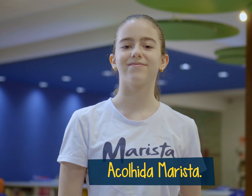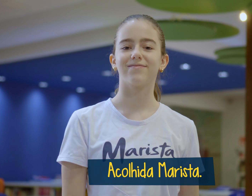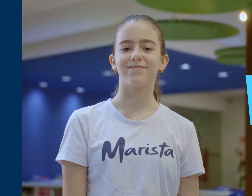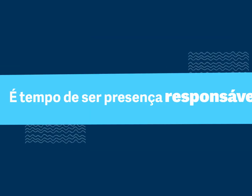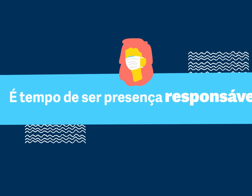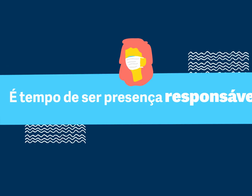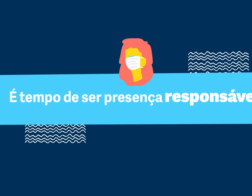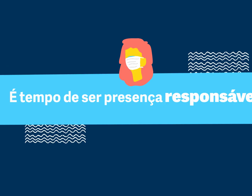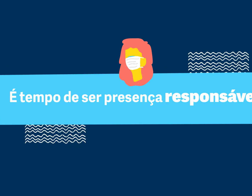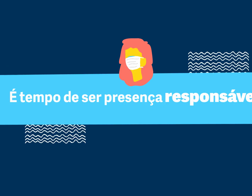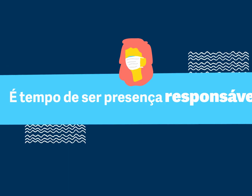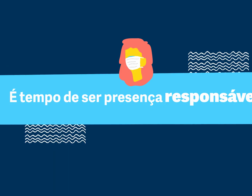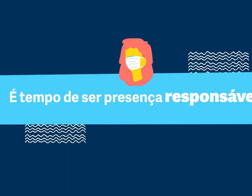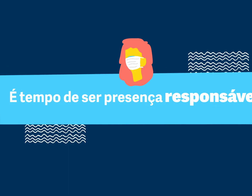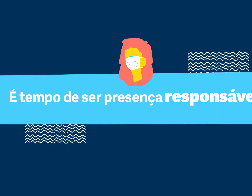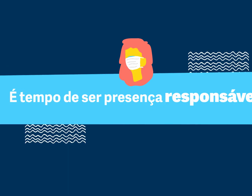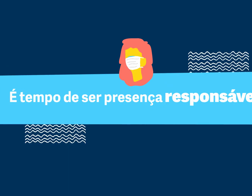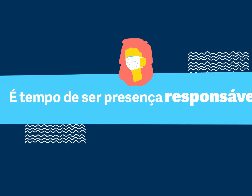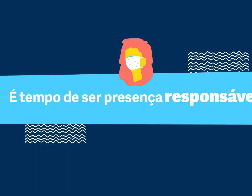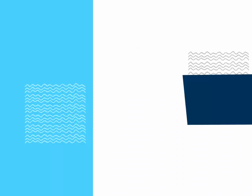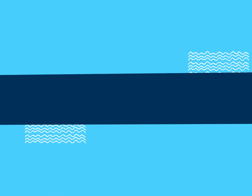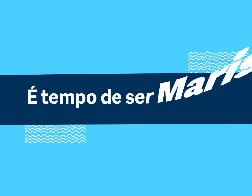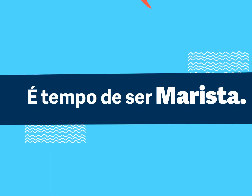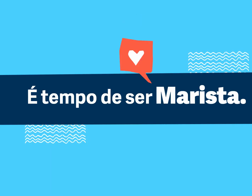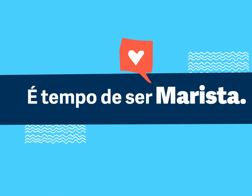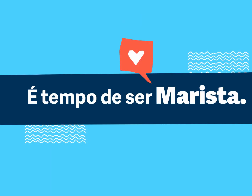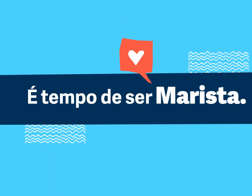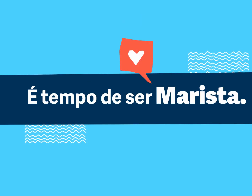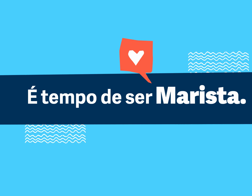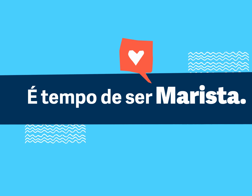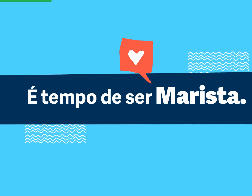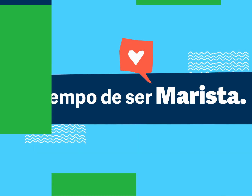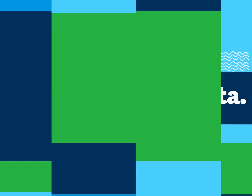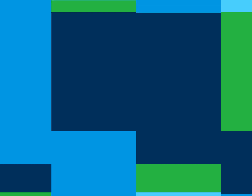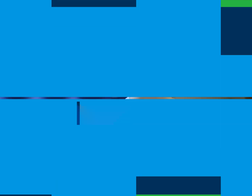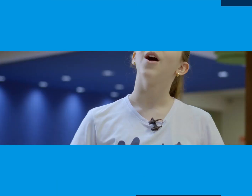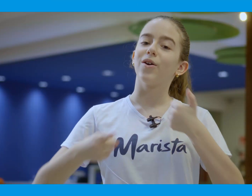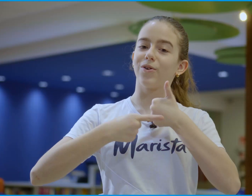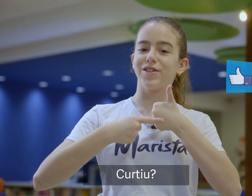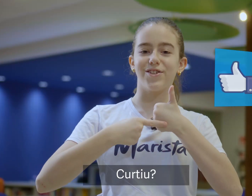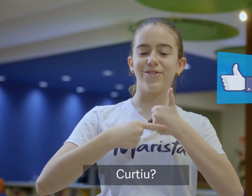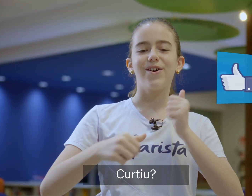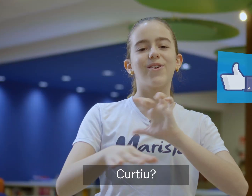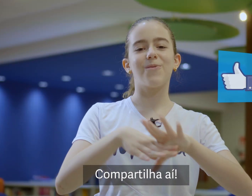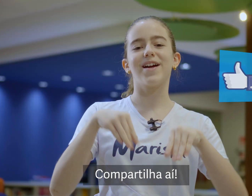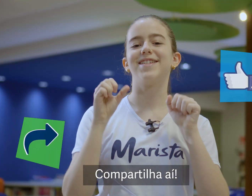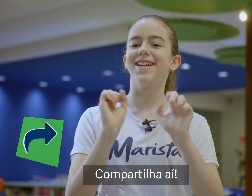É tempo de ser presença responsável. É tempo de ser marista. Curtiu? Compartilhe